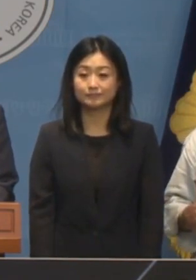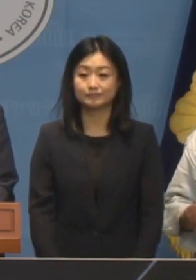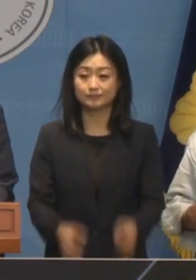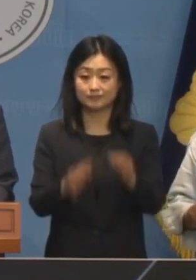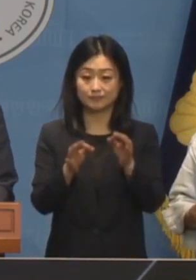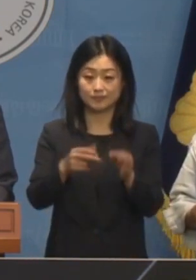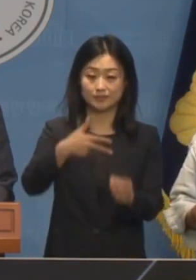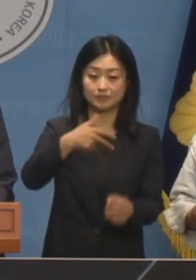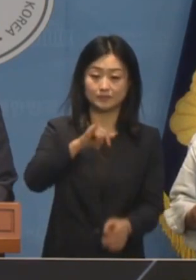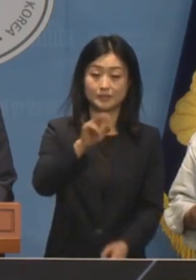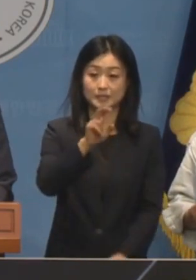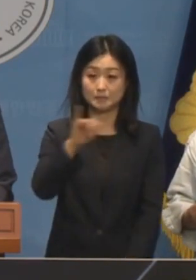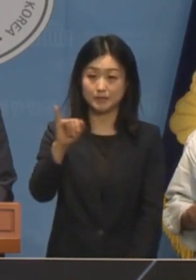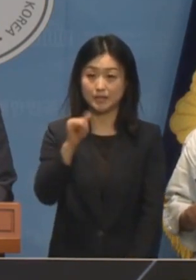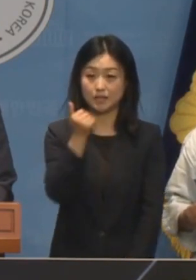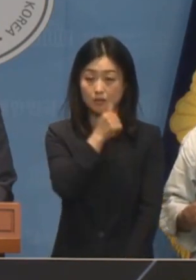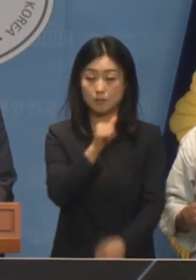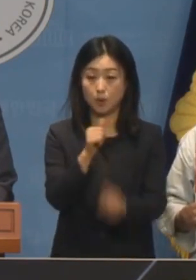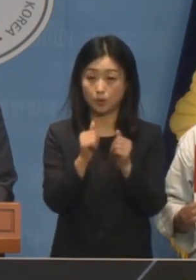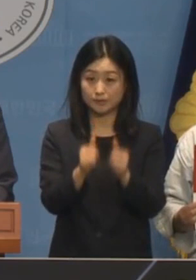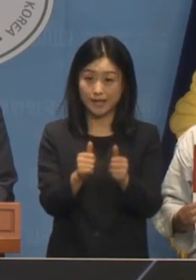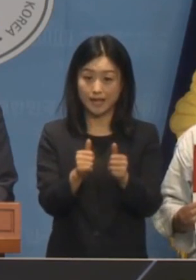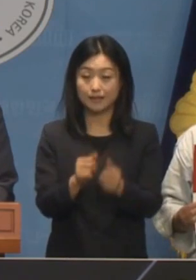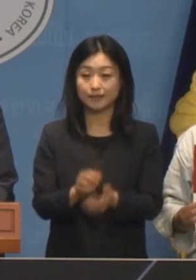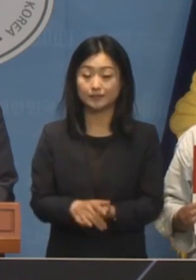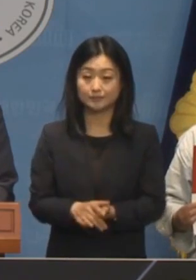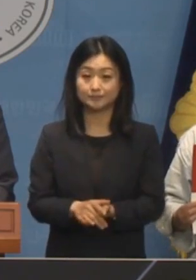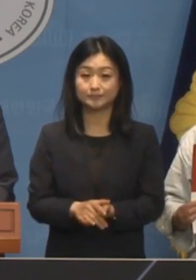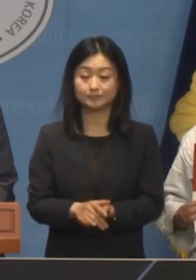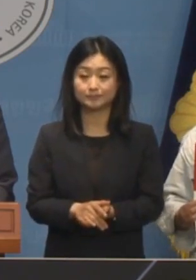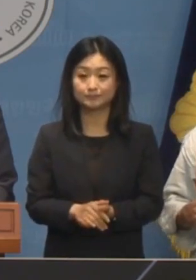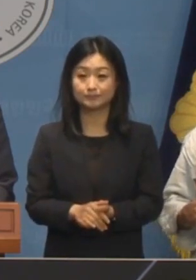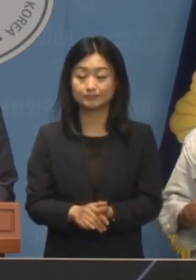김지미 변호사님, 법률사무소